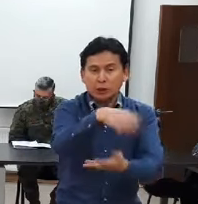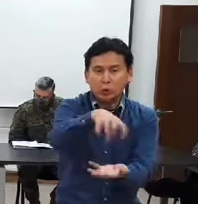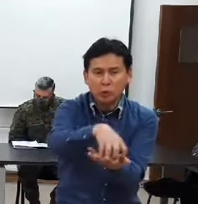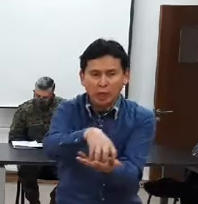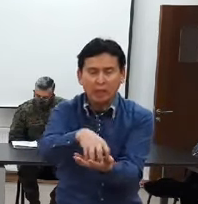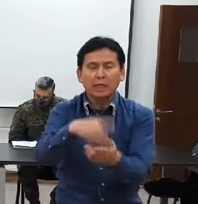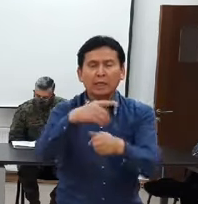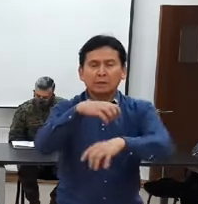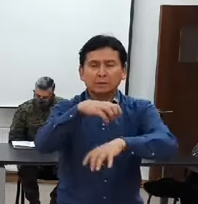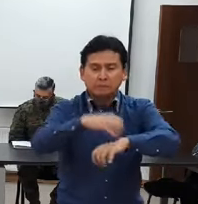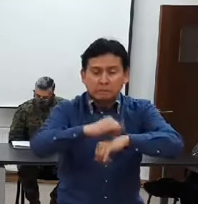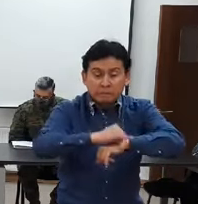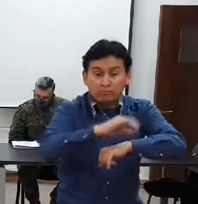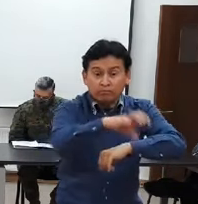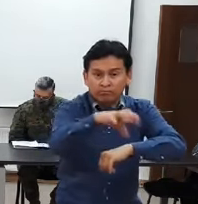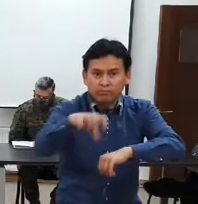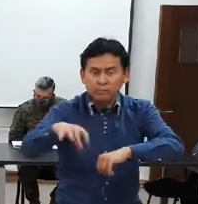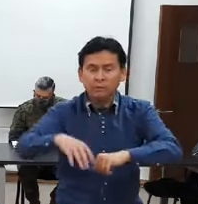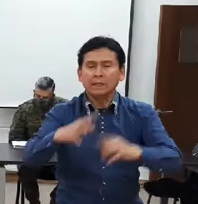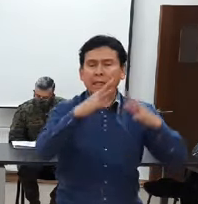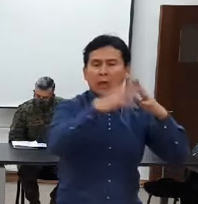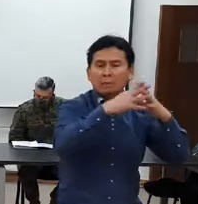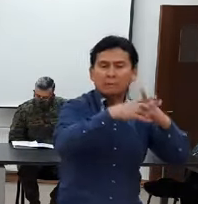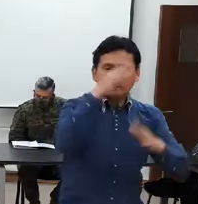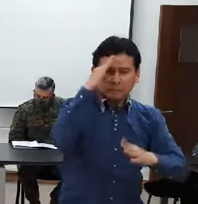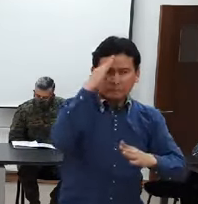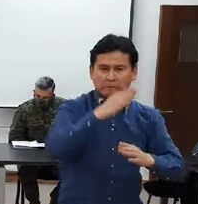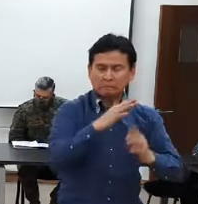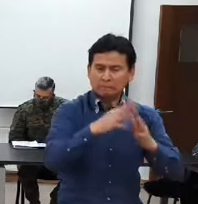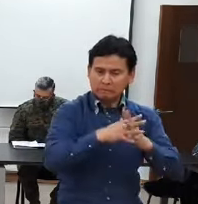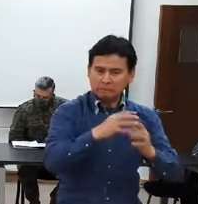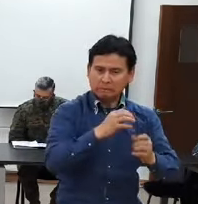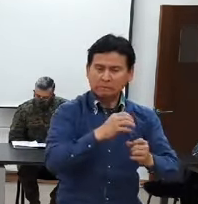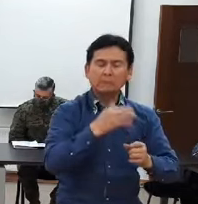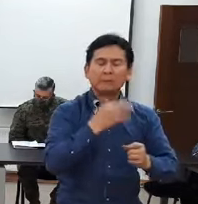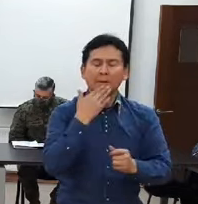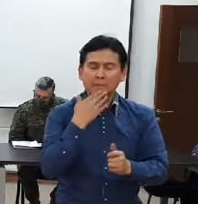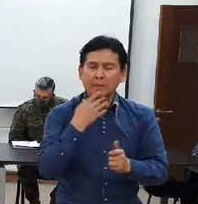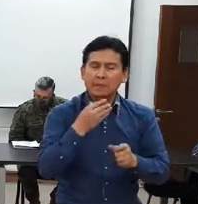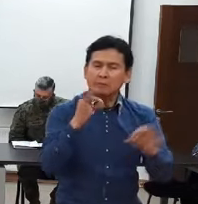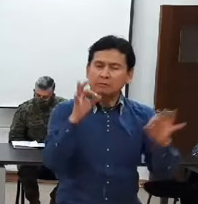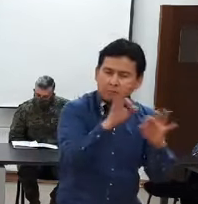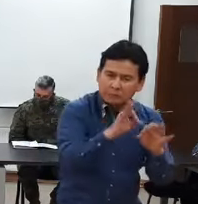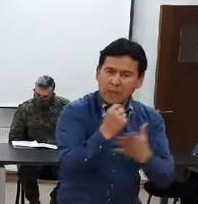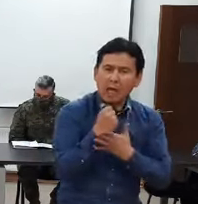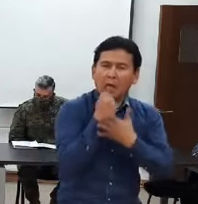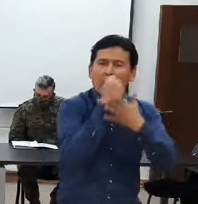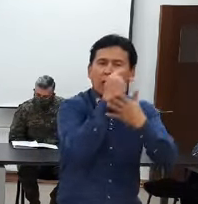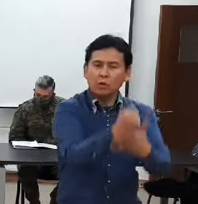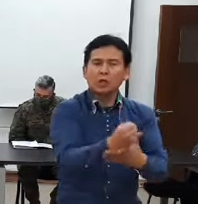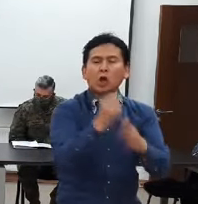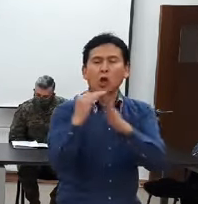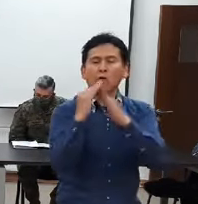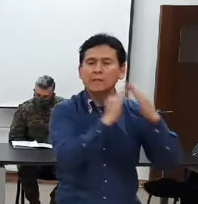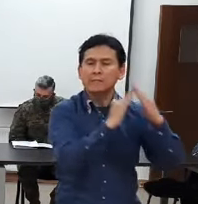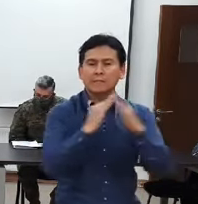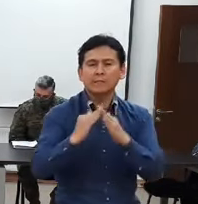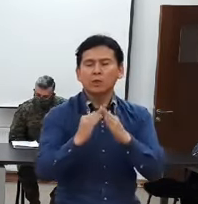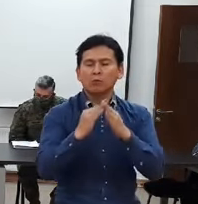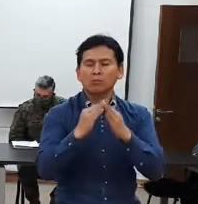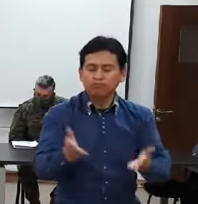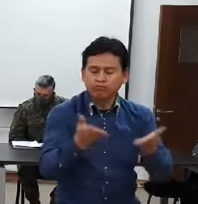en todo el territorio de nuestras Fuerzas Armadas de Orden y Seguridad, creando conciencia y ayudando a nuestros vecinos a